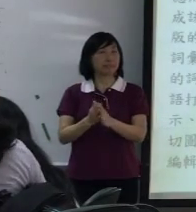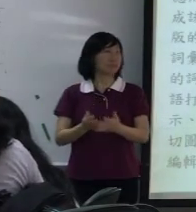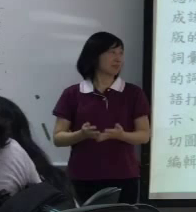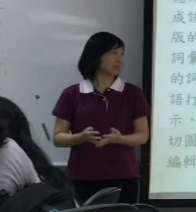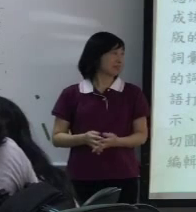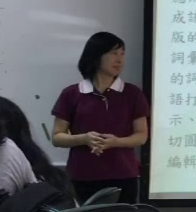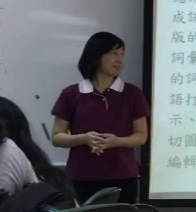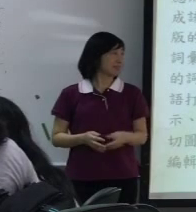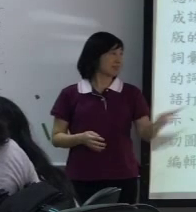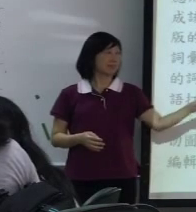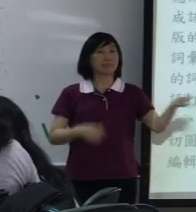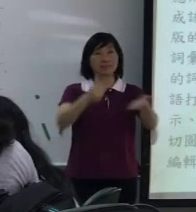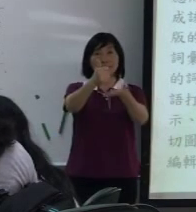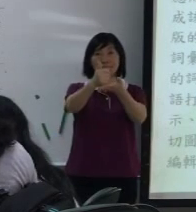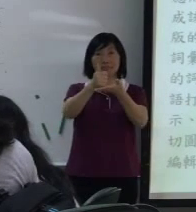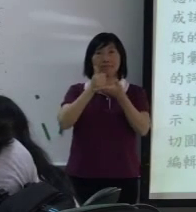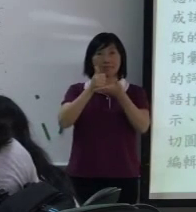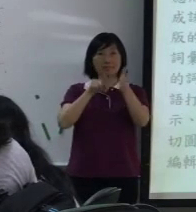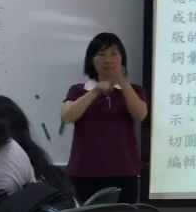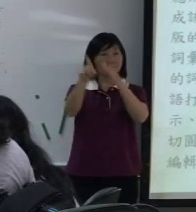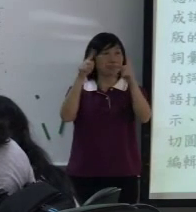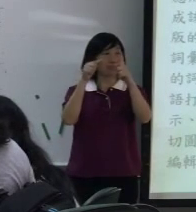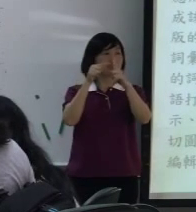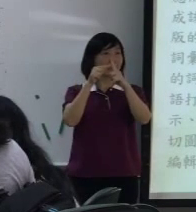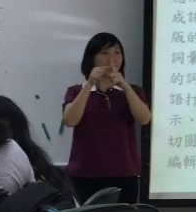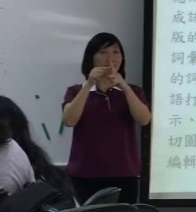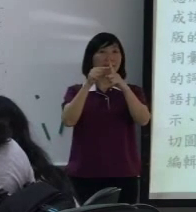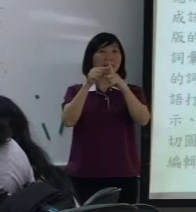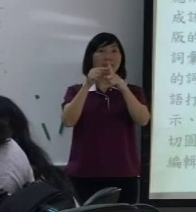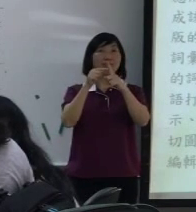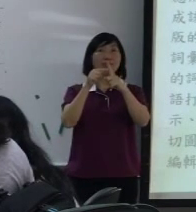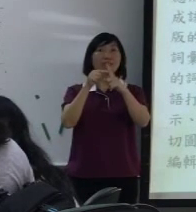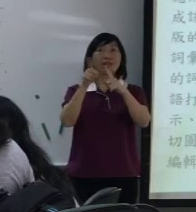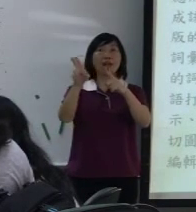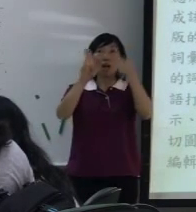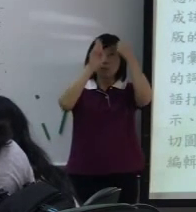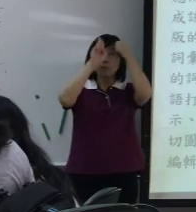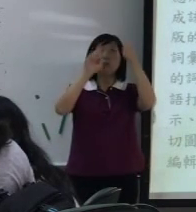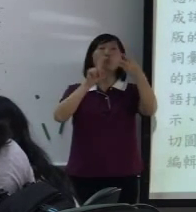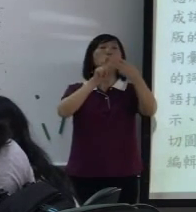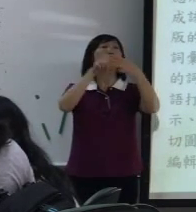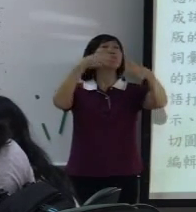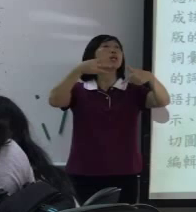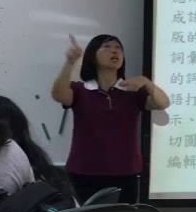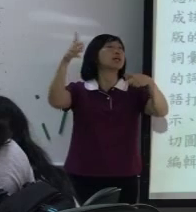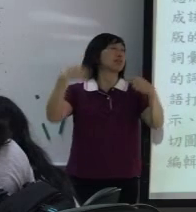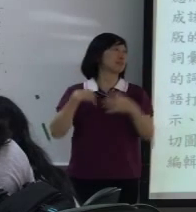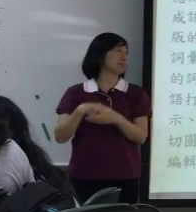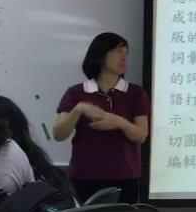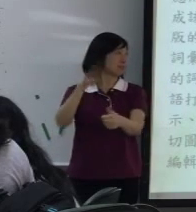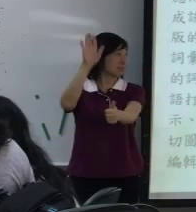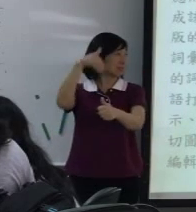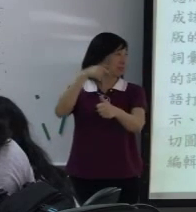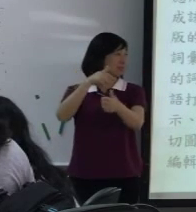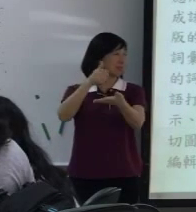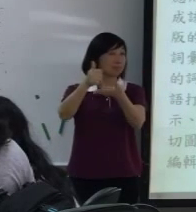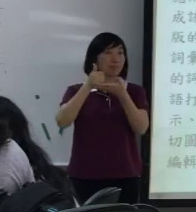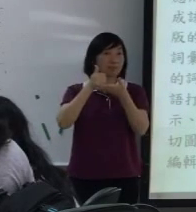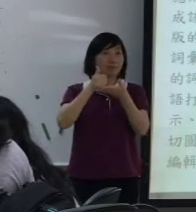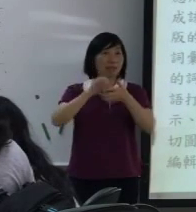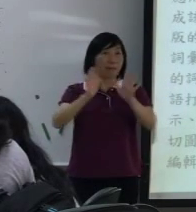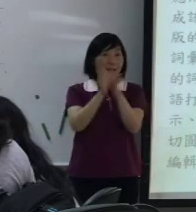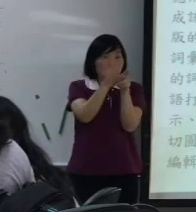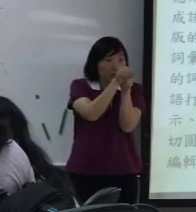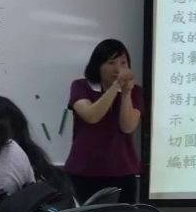赶快请专人，我们的许金彪许主任啊，赶快把它